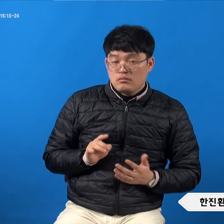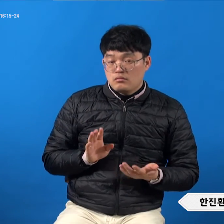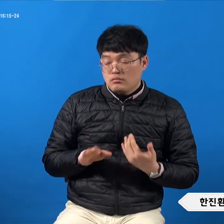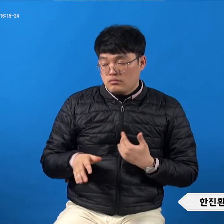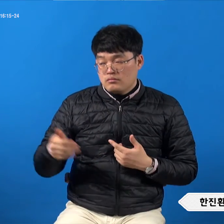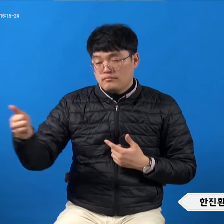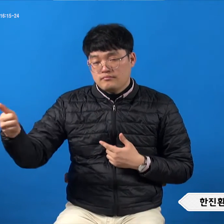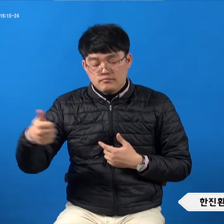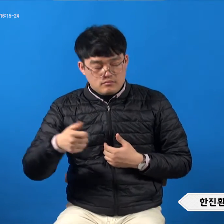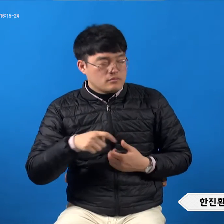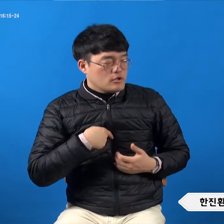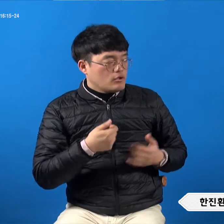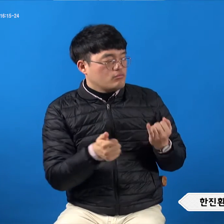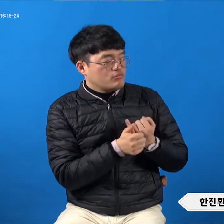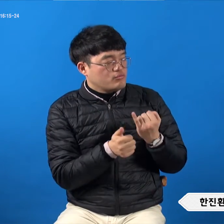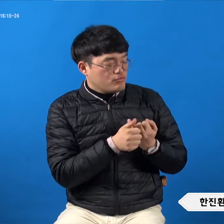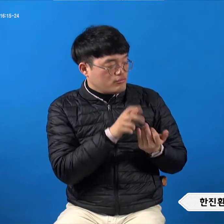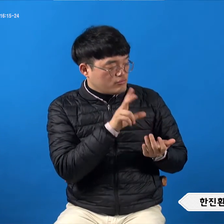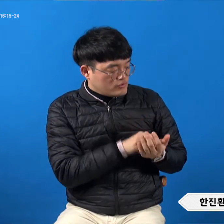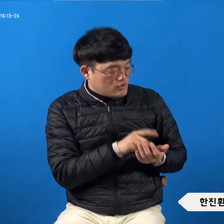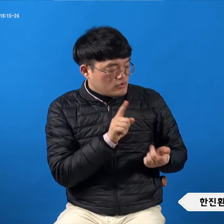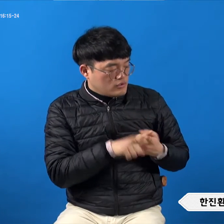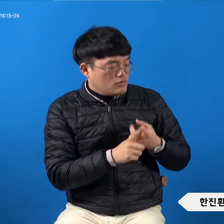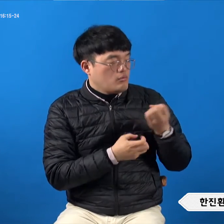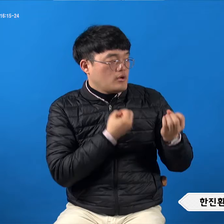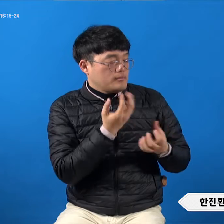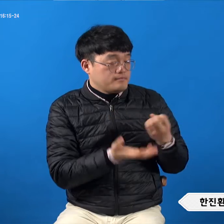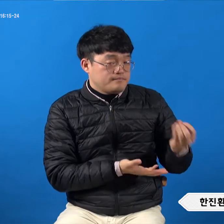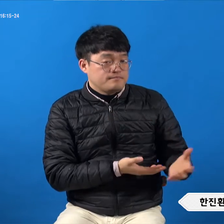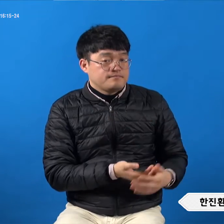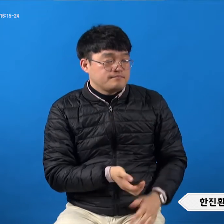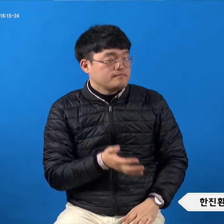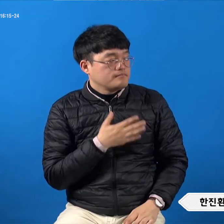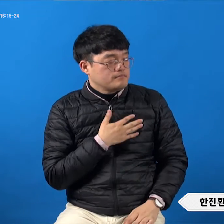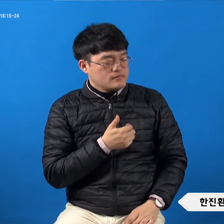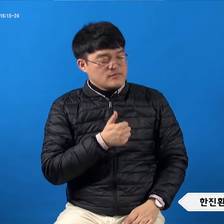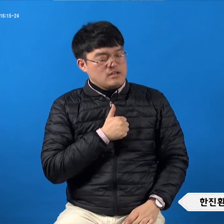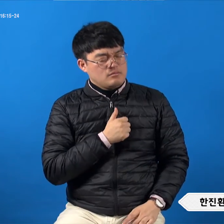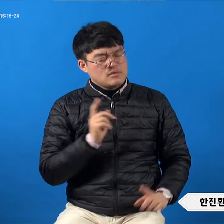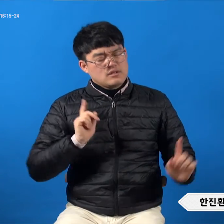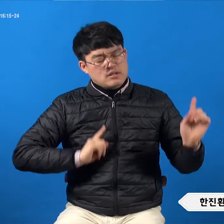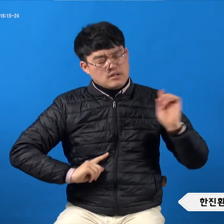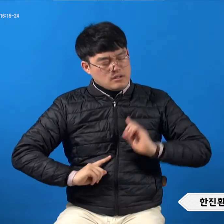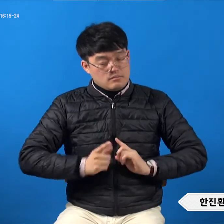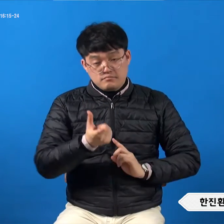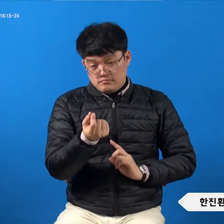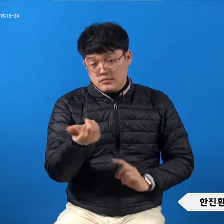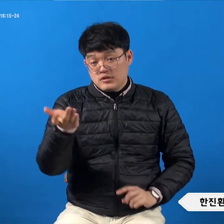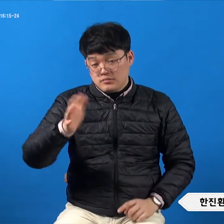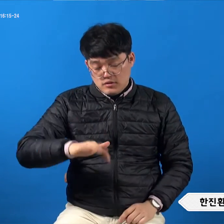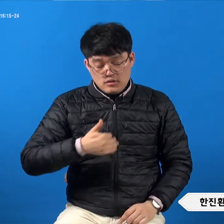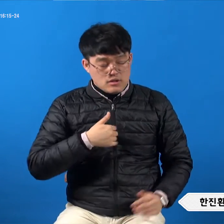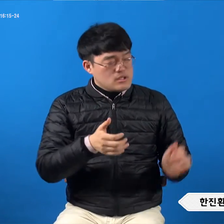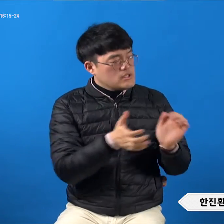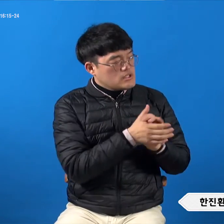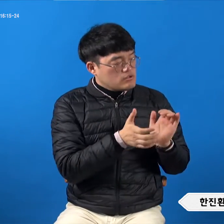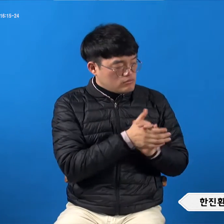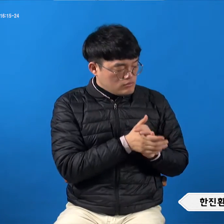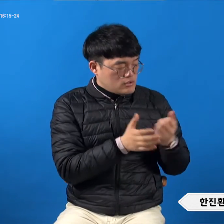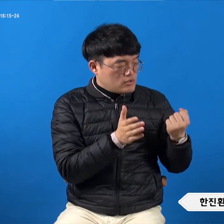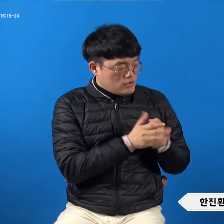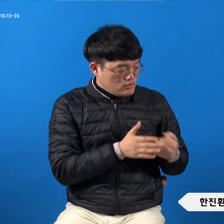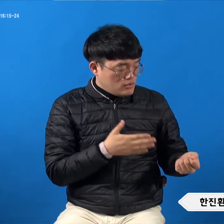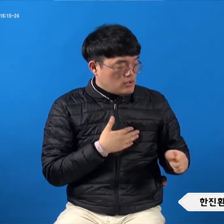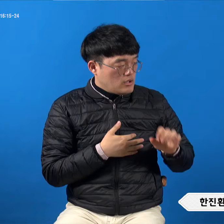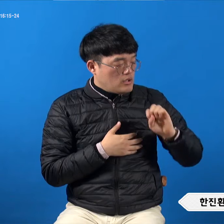그리고는 김 목사가 자기 부부의 문제를 털어놓습니다. 자존심이 상할 수 있는 문제인데도 친구라고